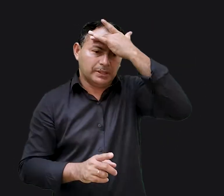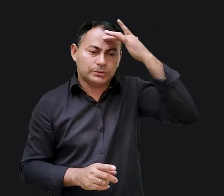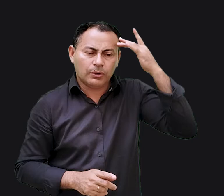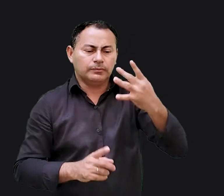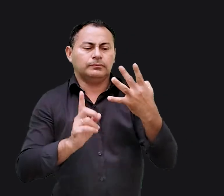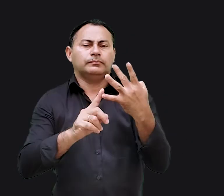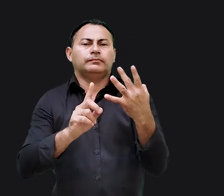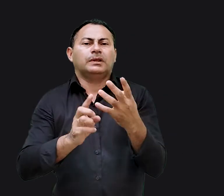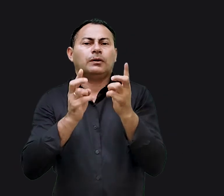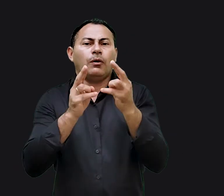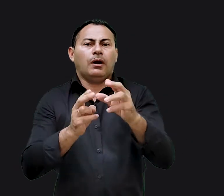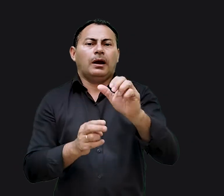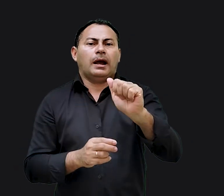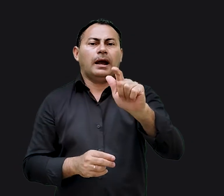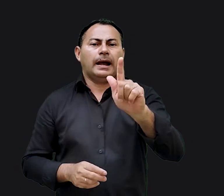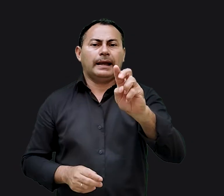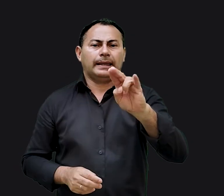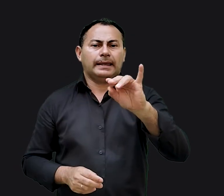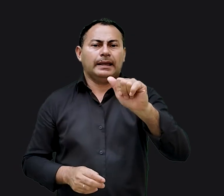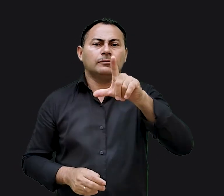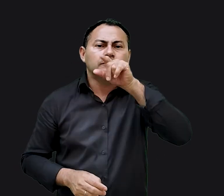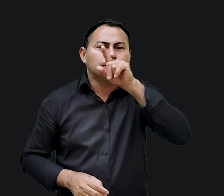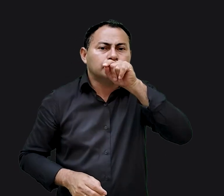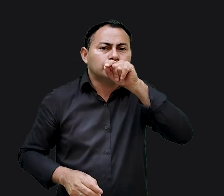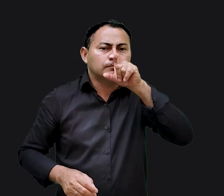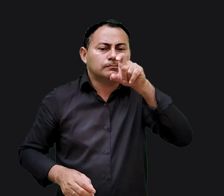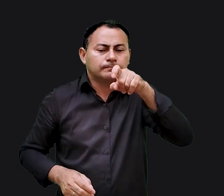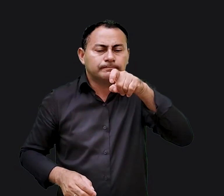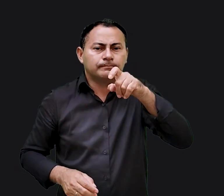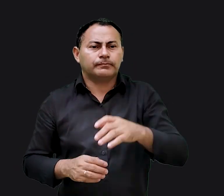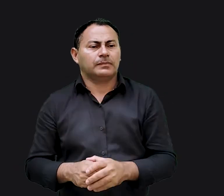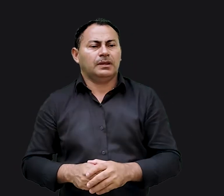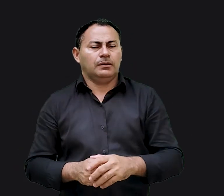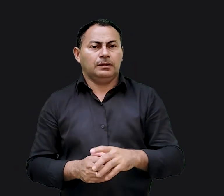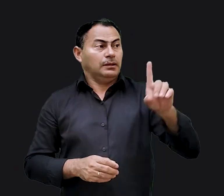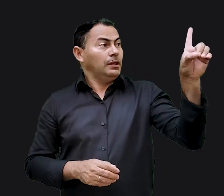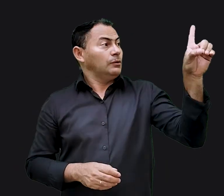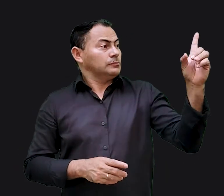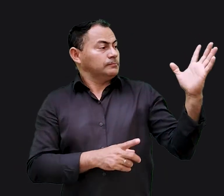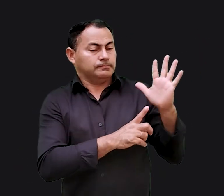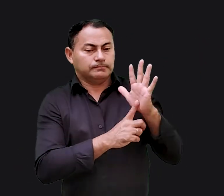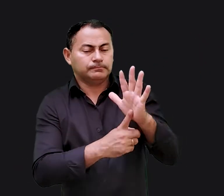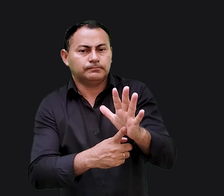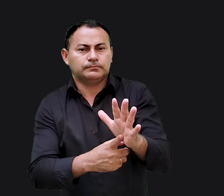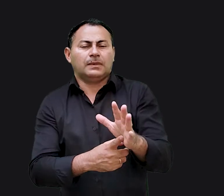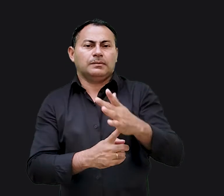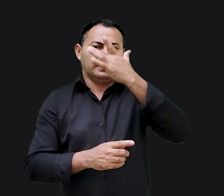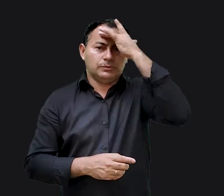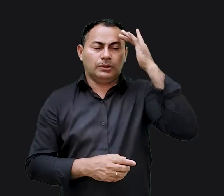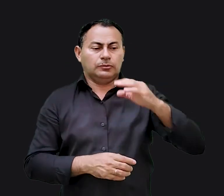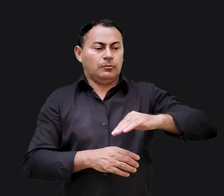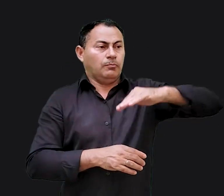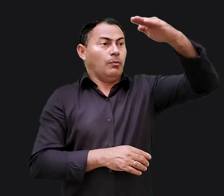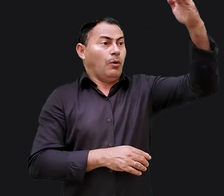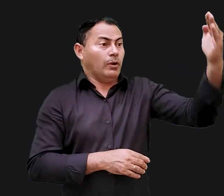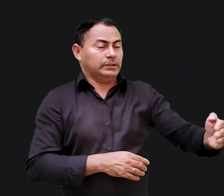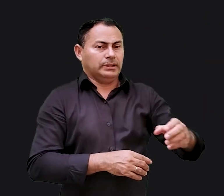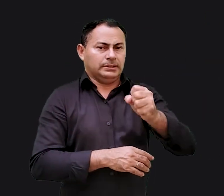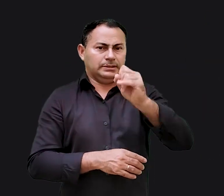um homem e o quarto é como uma águia. Quando Deus se revelou ao homem no Monte Sinai, rugiu